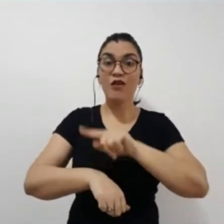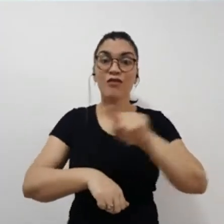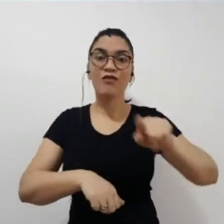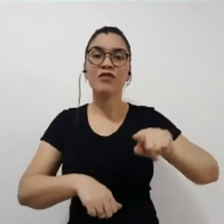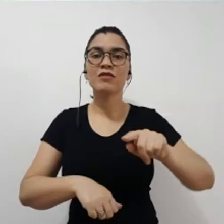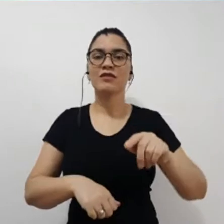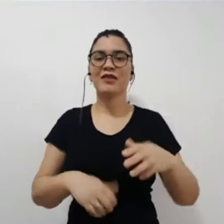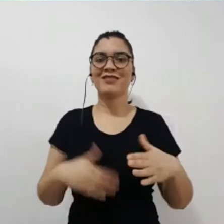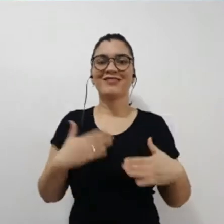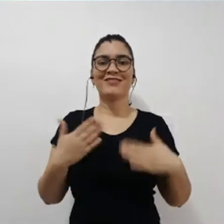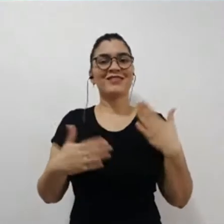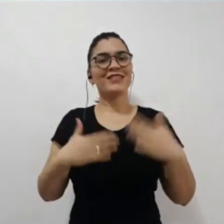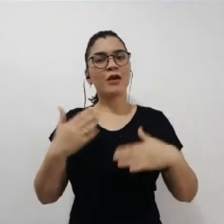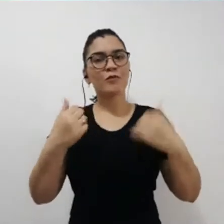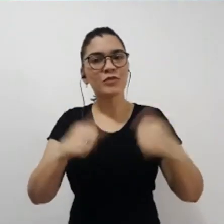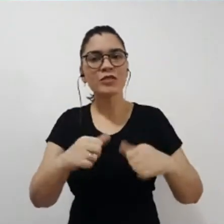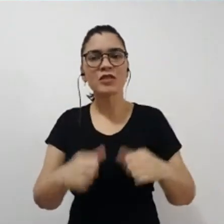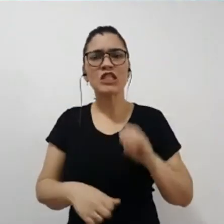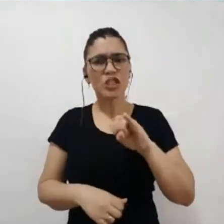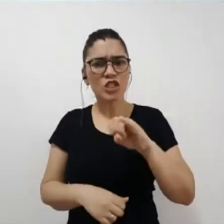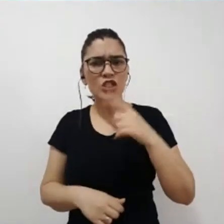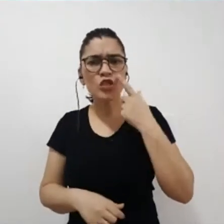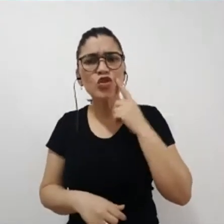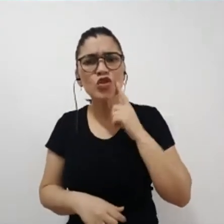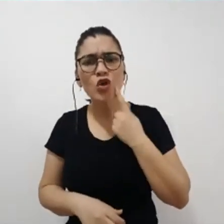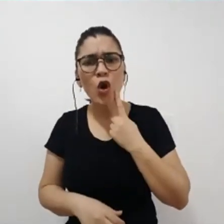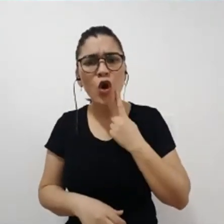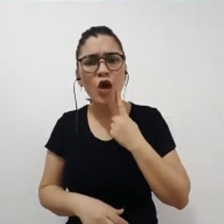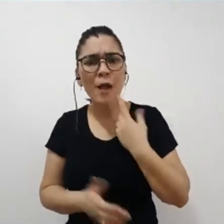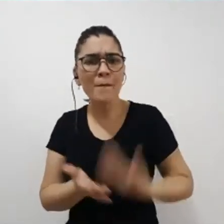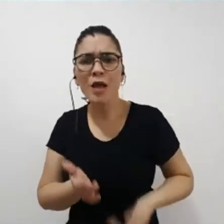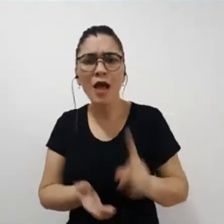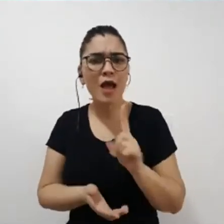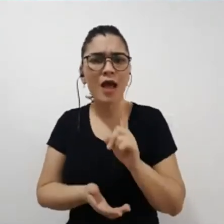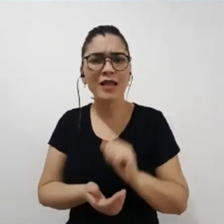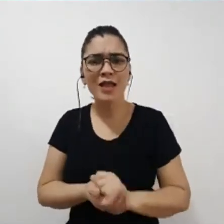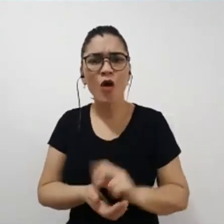não sejam em vão, mas que elas produzam coisas eternas.